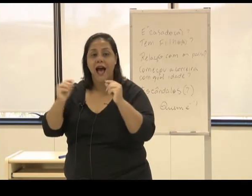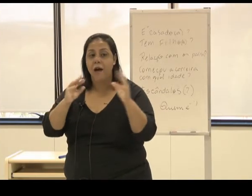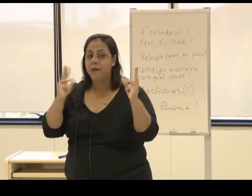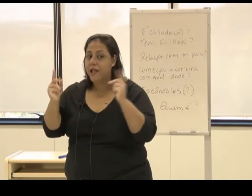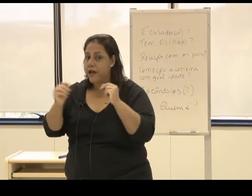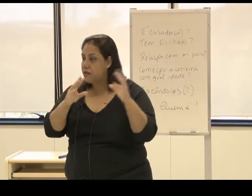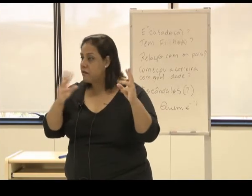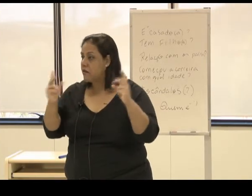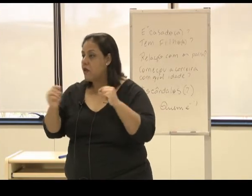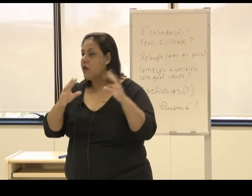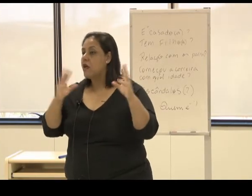rápida.